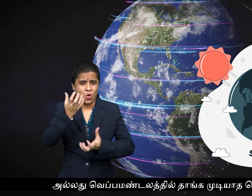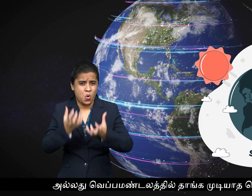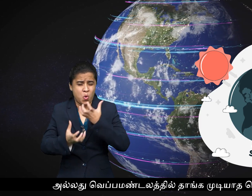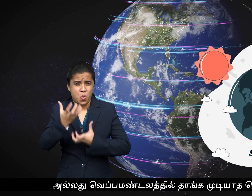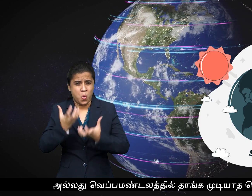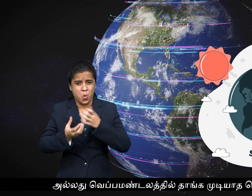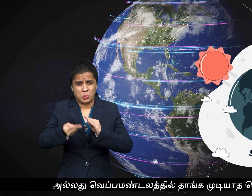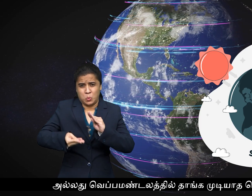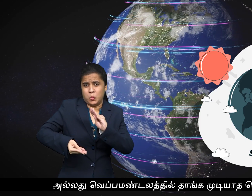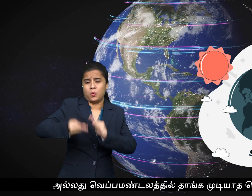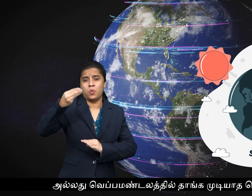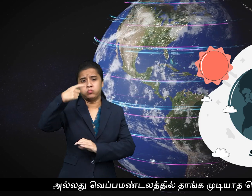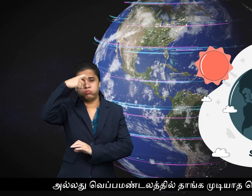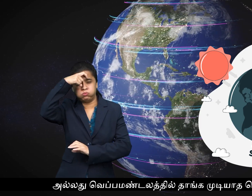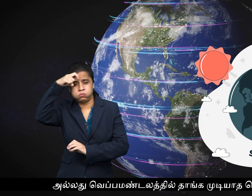வெப்பமாகவும்,